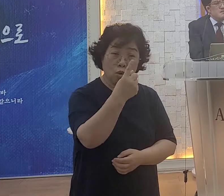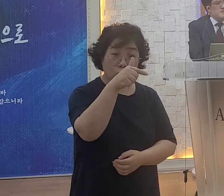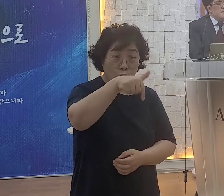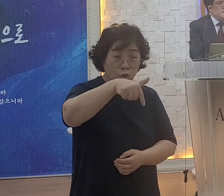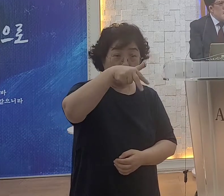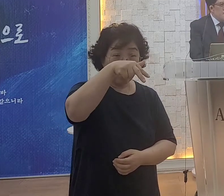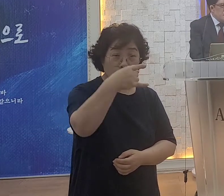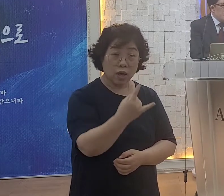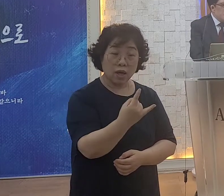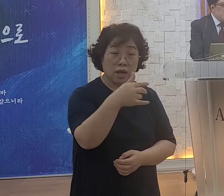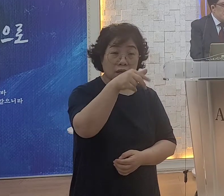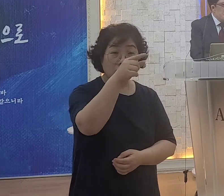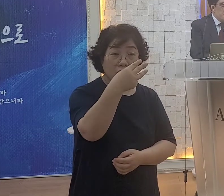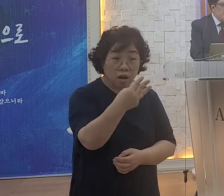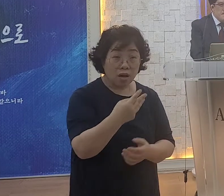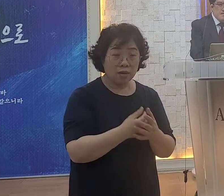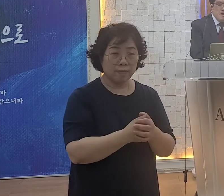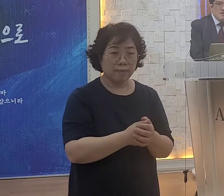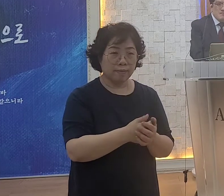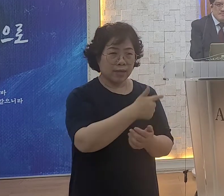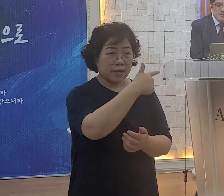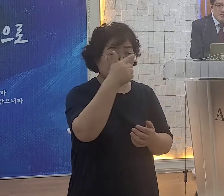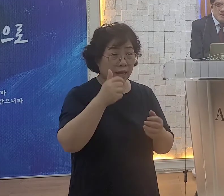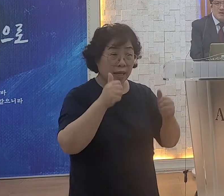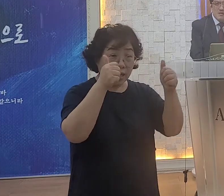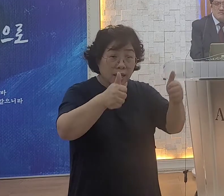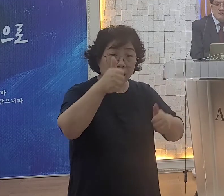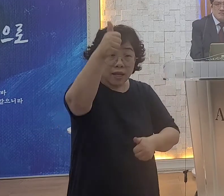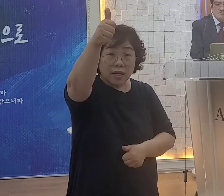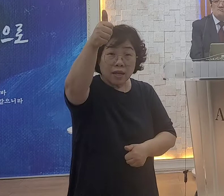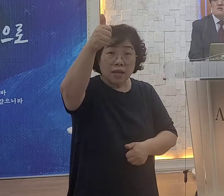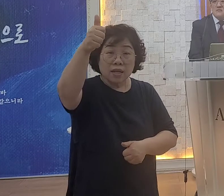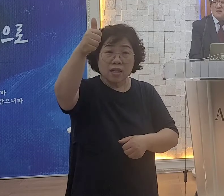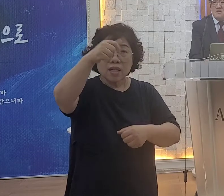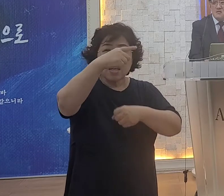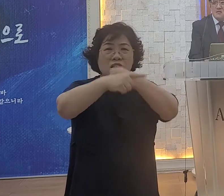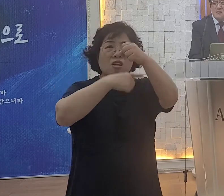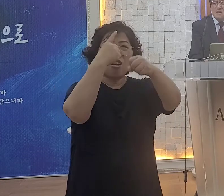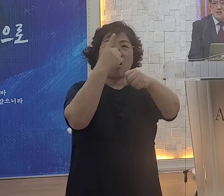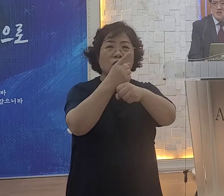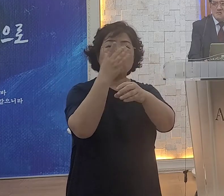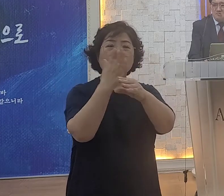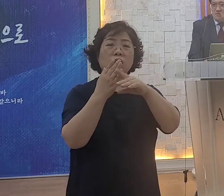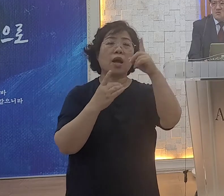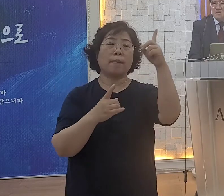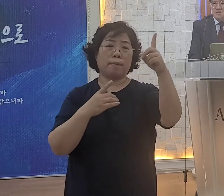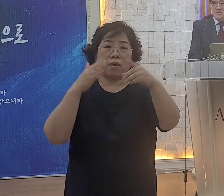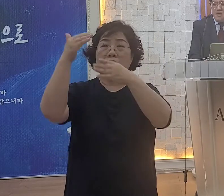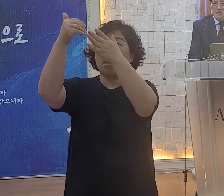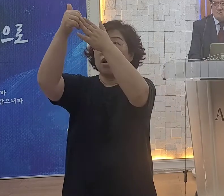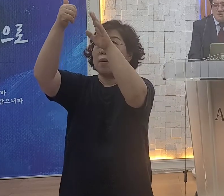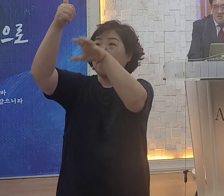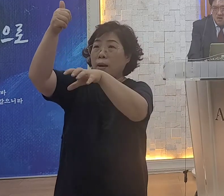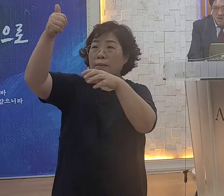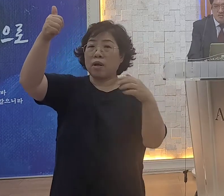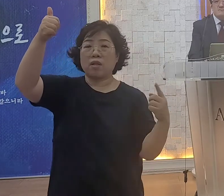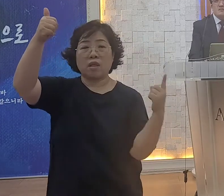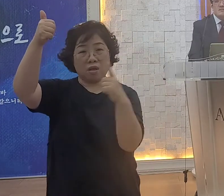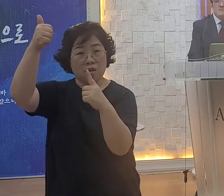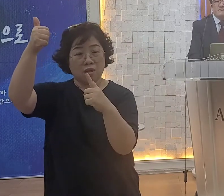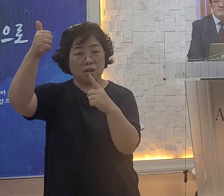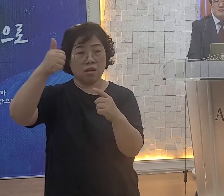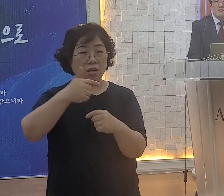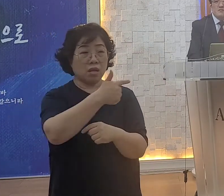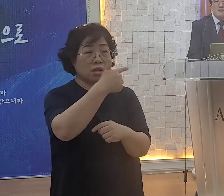대제사장이 1년에 한 번 하나님 앞에 나아갈 수 있는 유일한 날이 속죄, 대속죄일이라